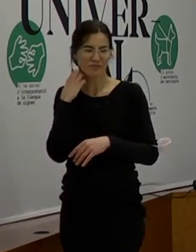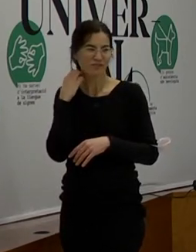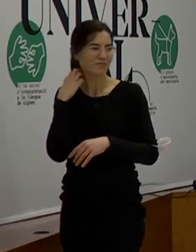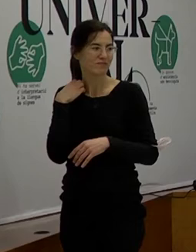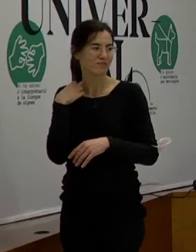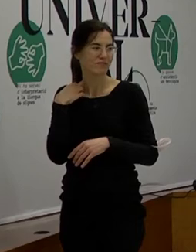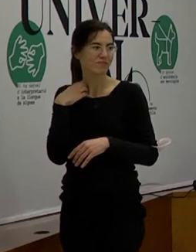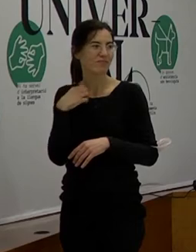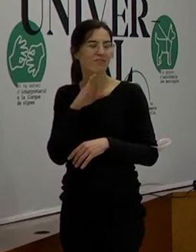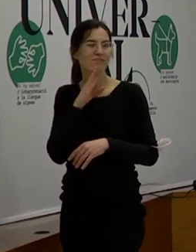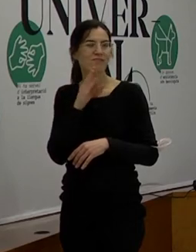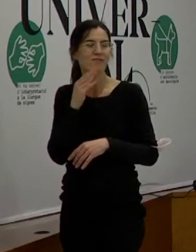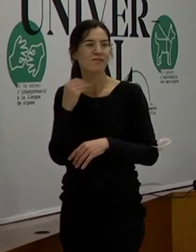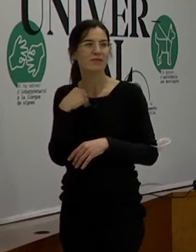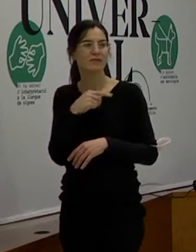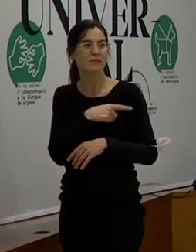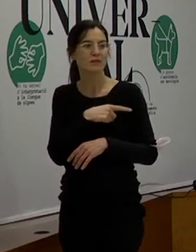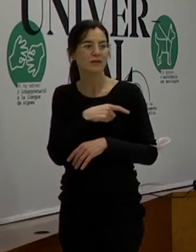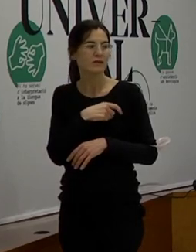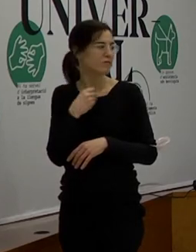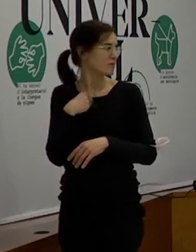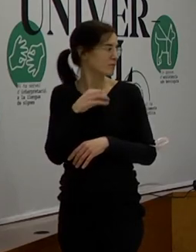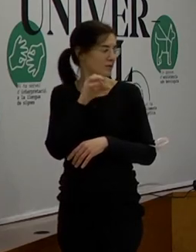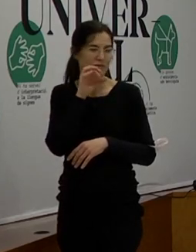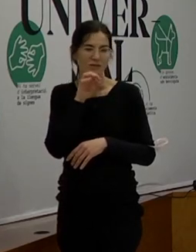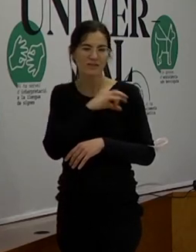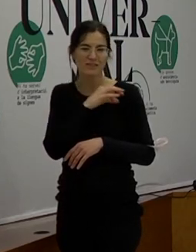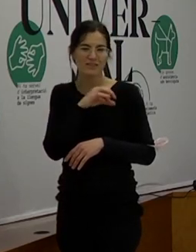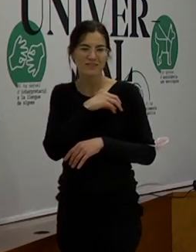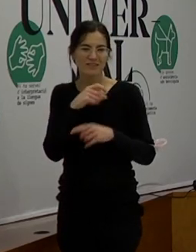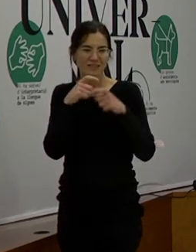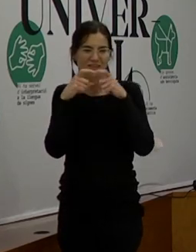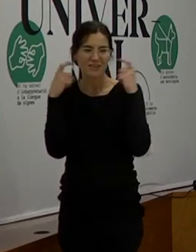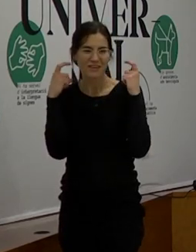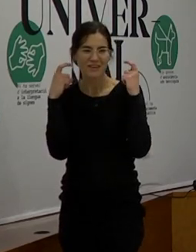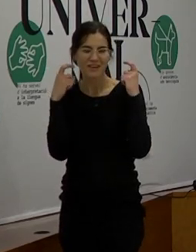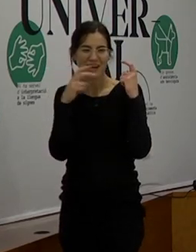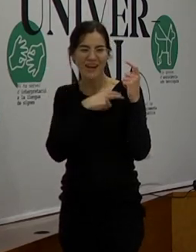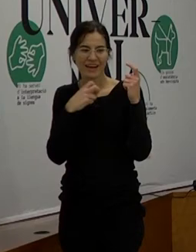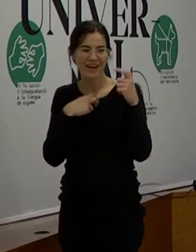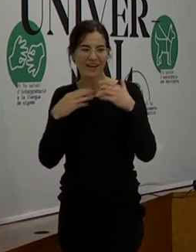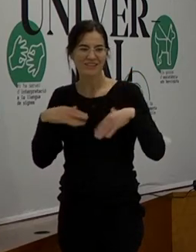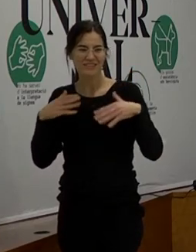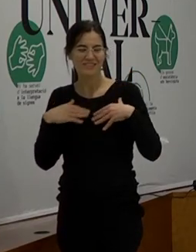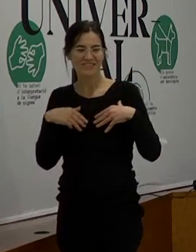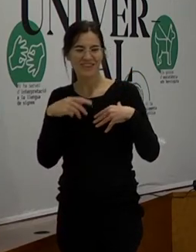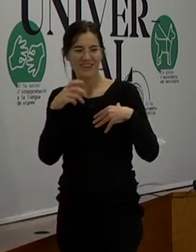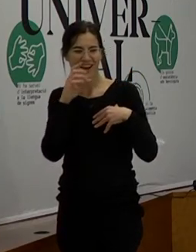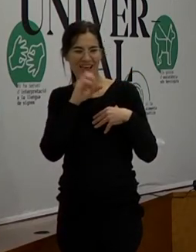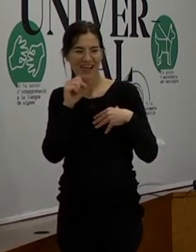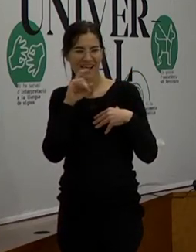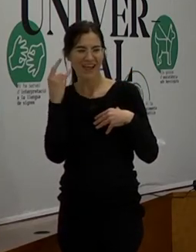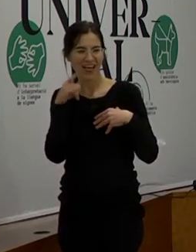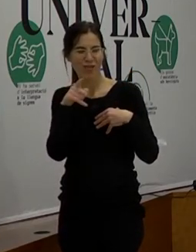I què passa aquí? El senyor de la mascareta negra amb xandall azul xulíssimo con gafas, sí? Vostè,